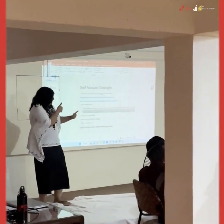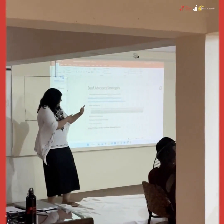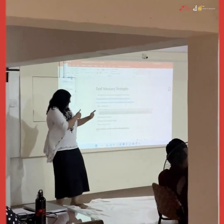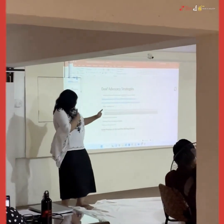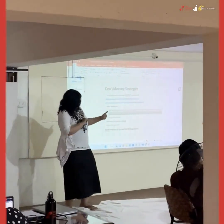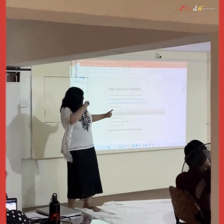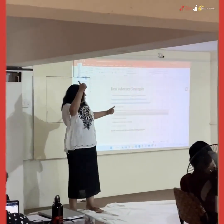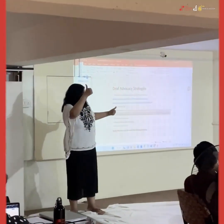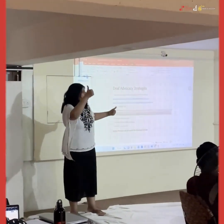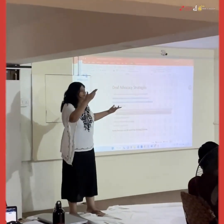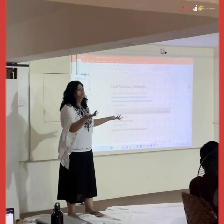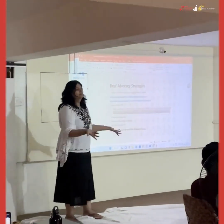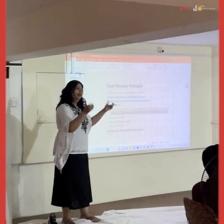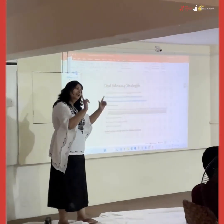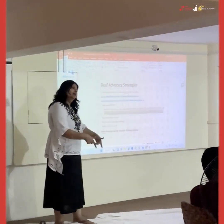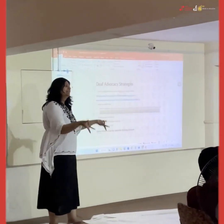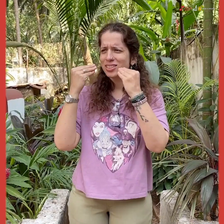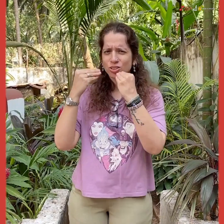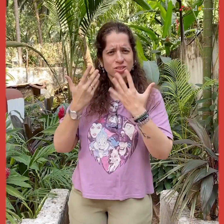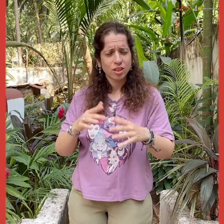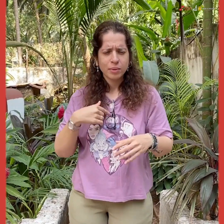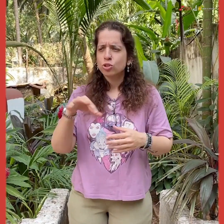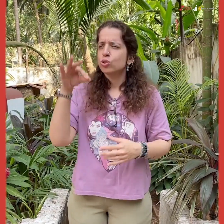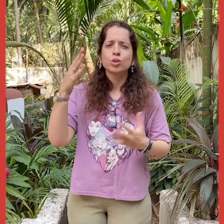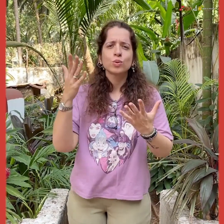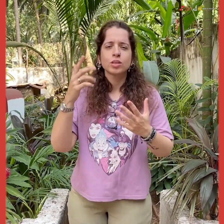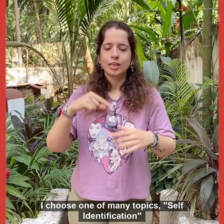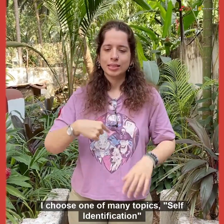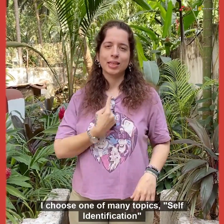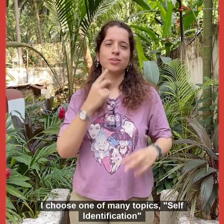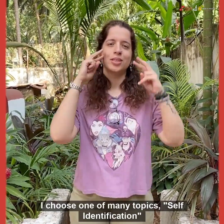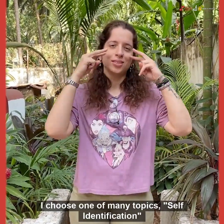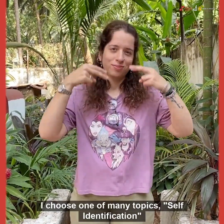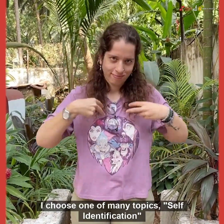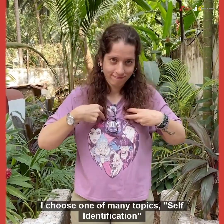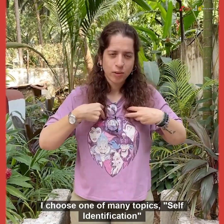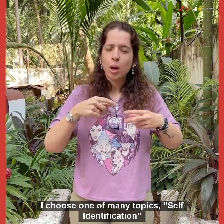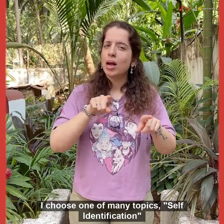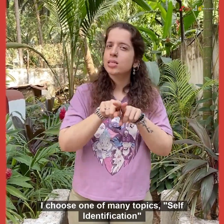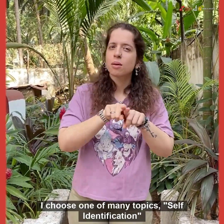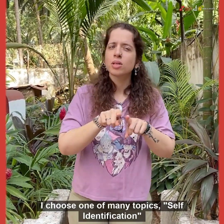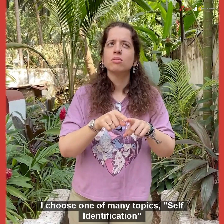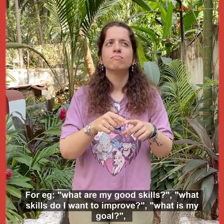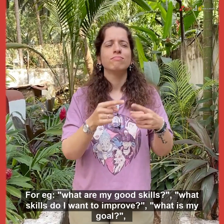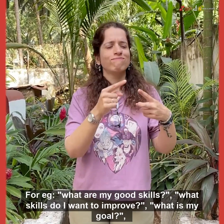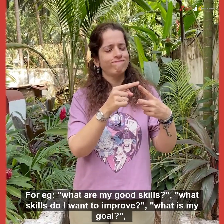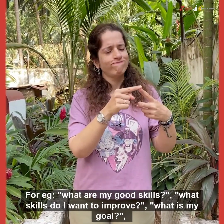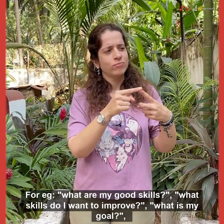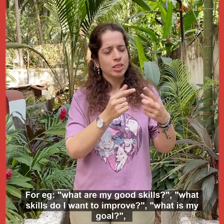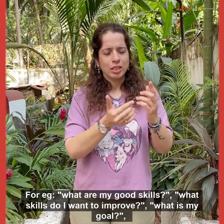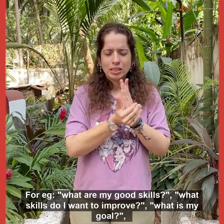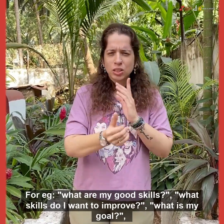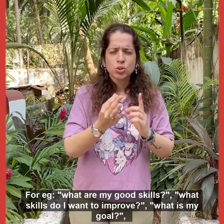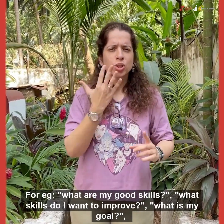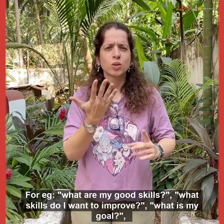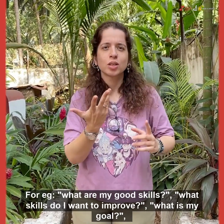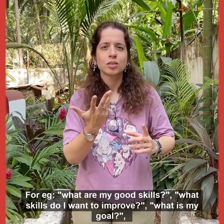सौदामिनी अपनी प्रस्तुति देते हुए, मैंने ये देखा कि मुझे यह विषय चुनना है कि अपने आप को हम